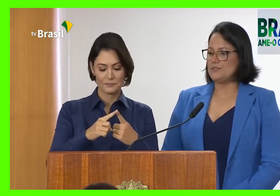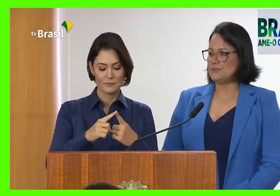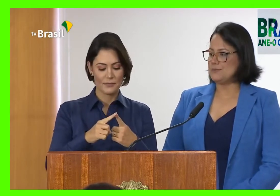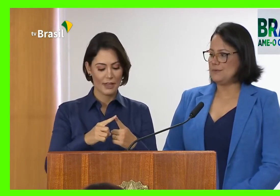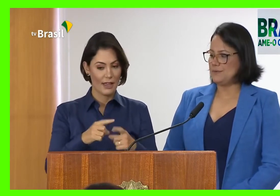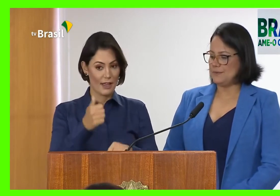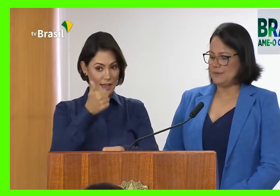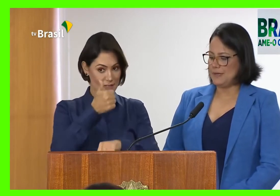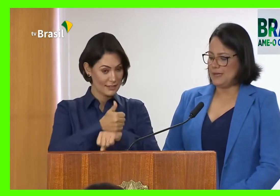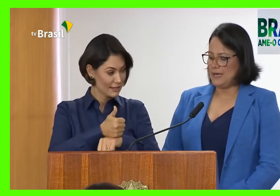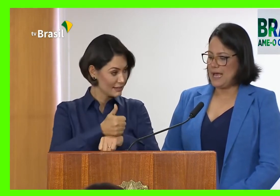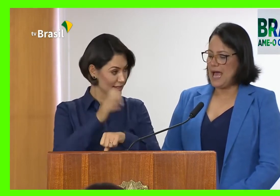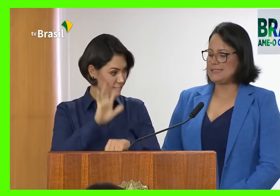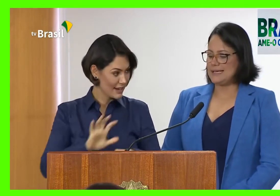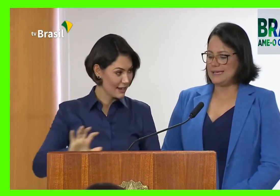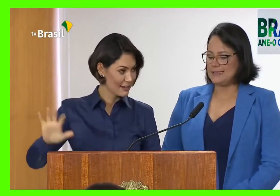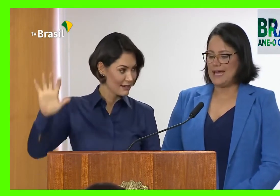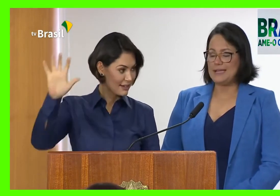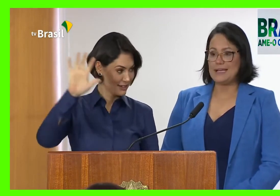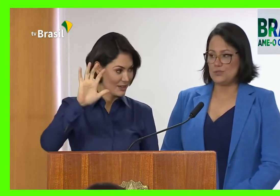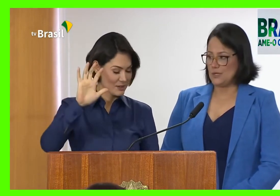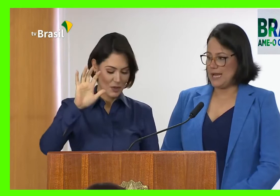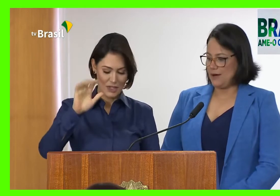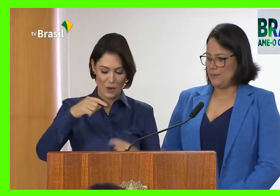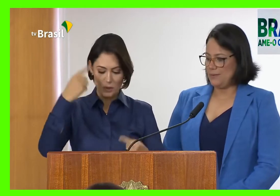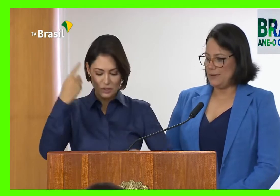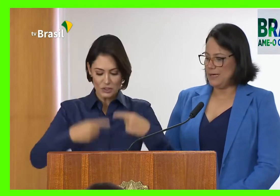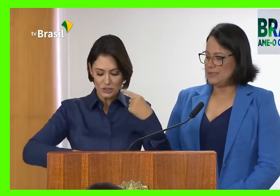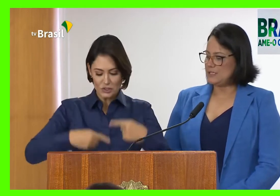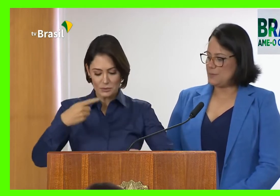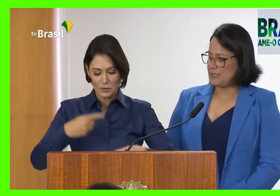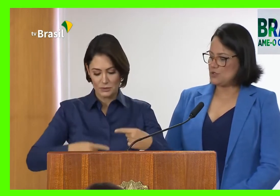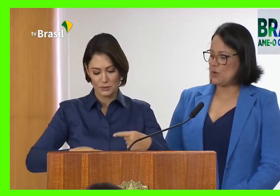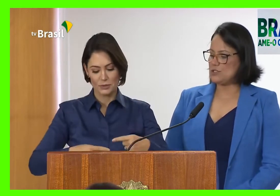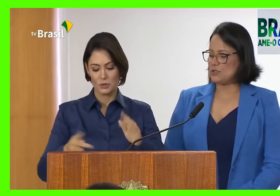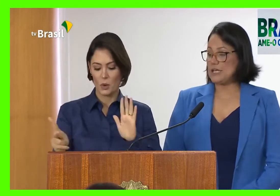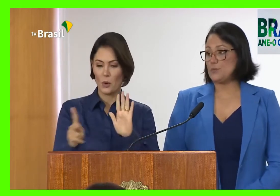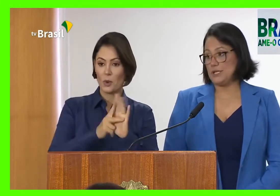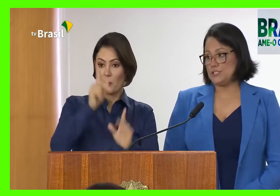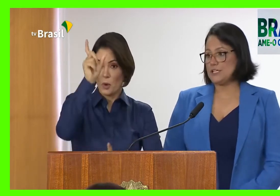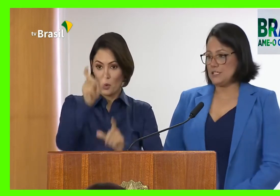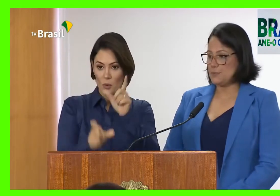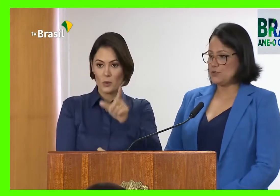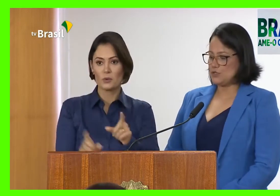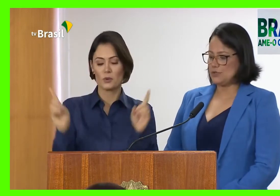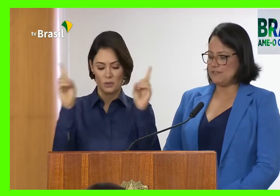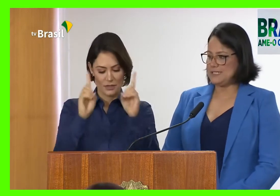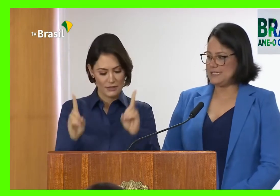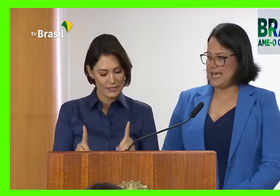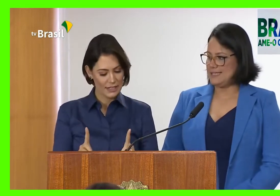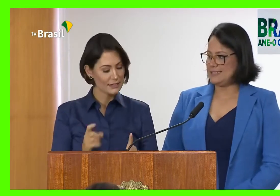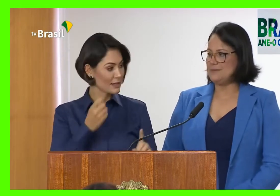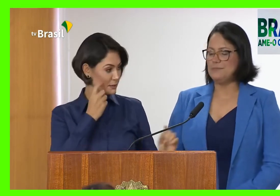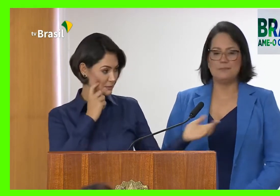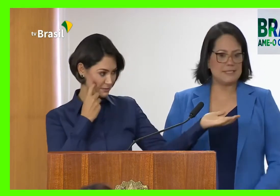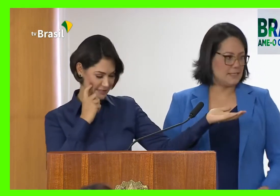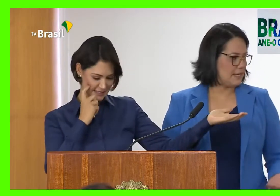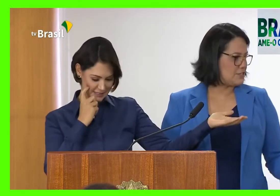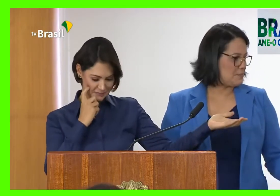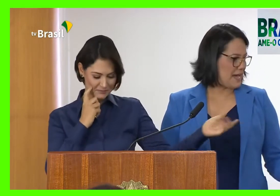Temos a Secretária Nacional das Políticas das Pessoas com Deficiência, Priscila